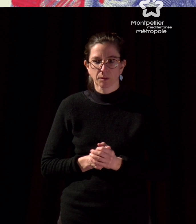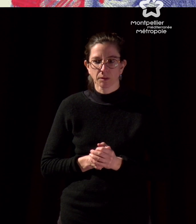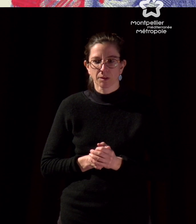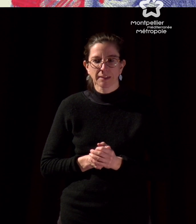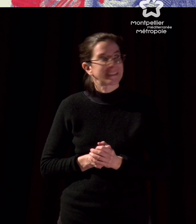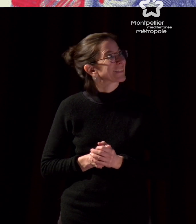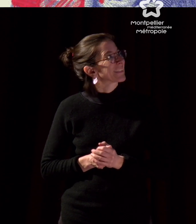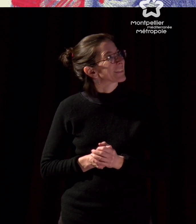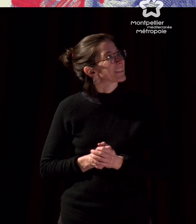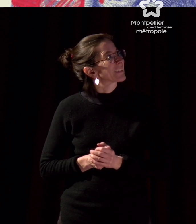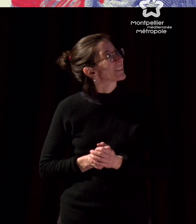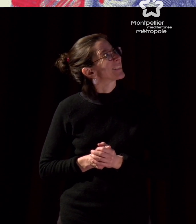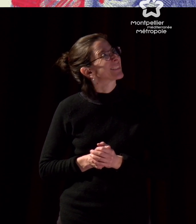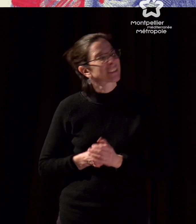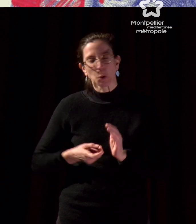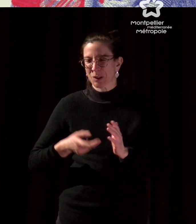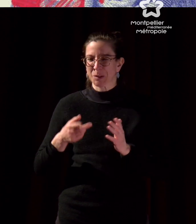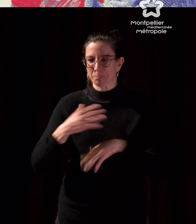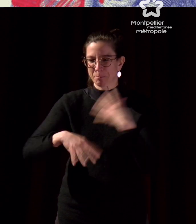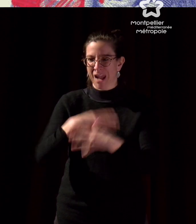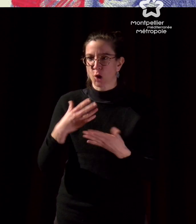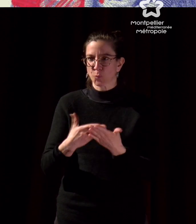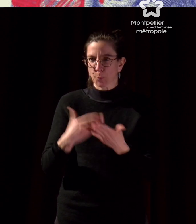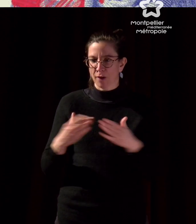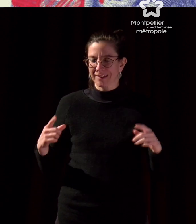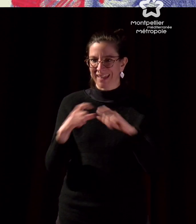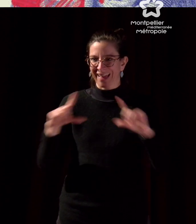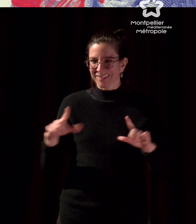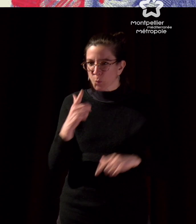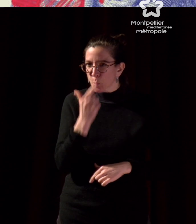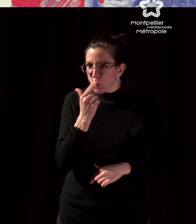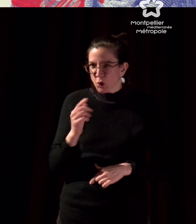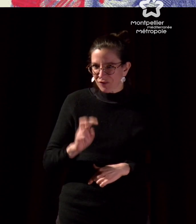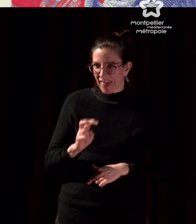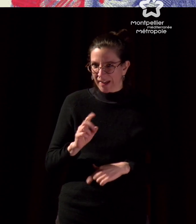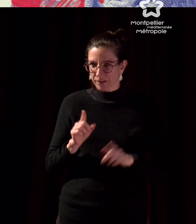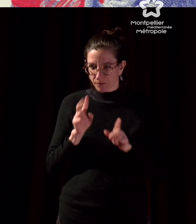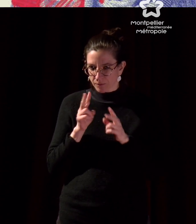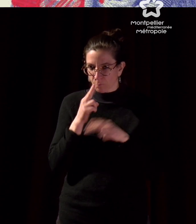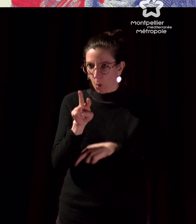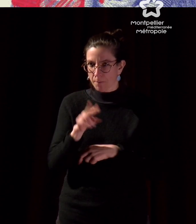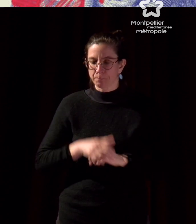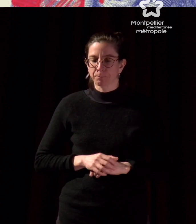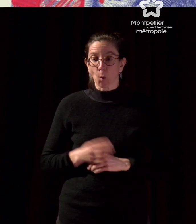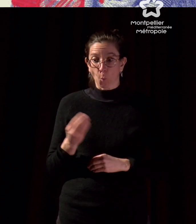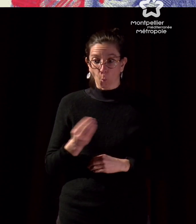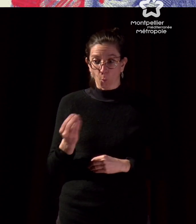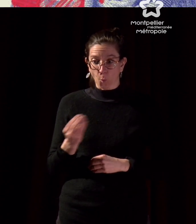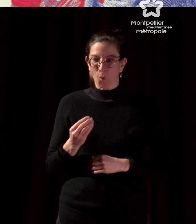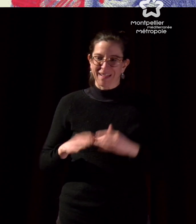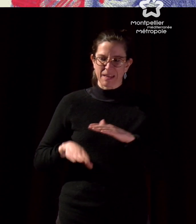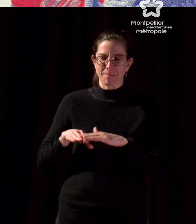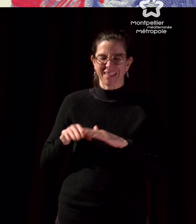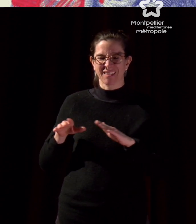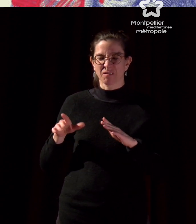la carte qui est plutôt en rouge et en vert. Les mélanges sont limités à l'est de l'Himalaya. Dans